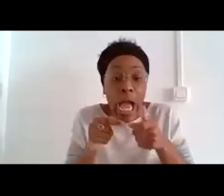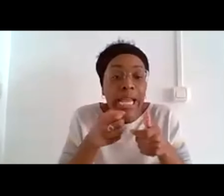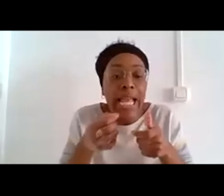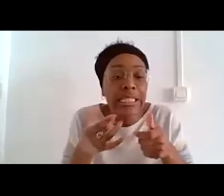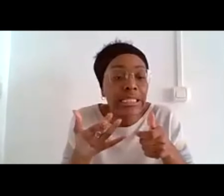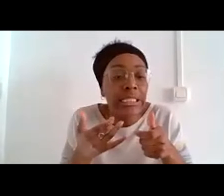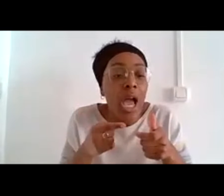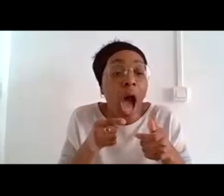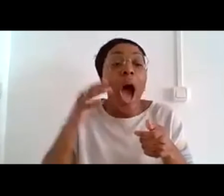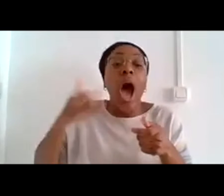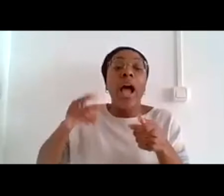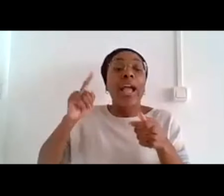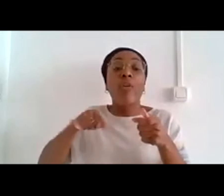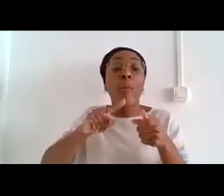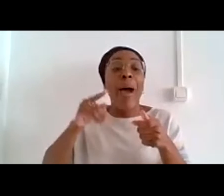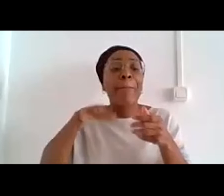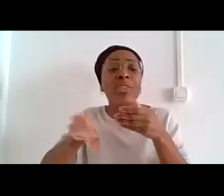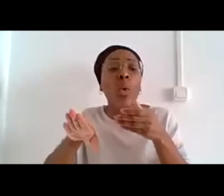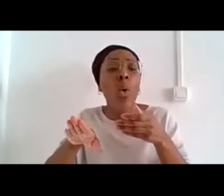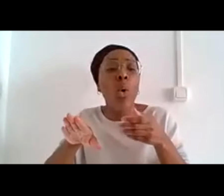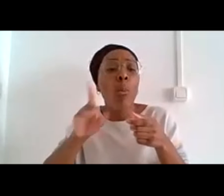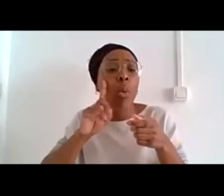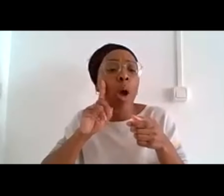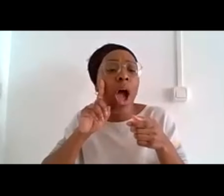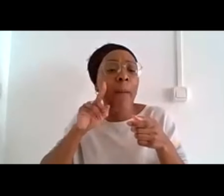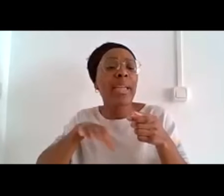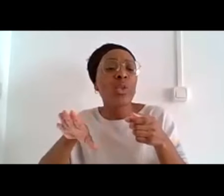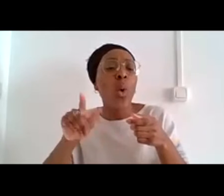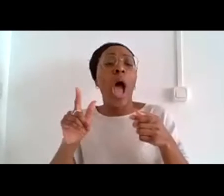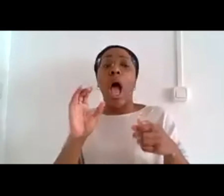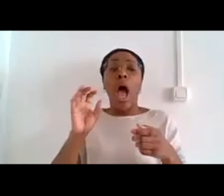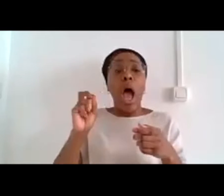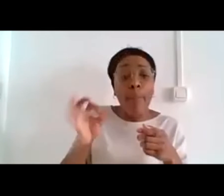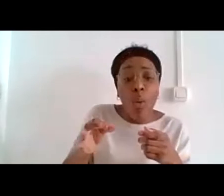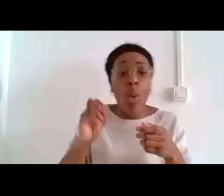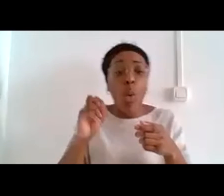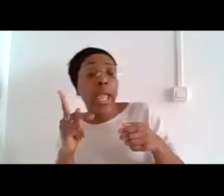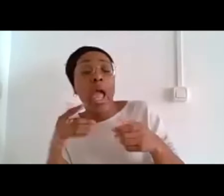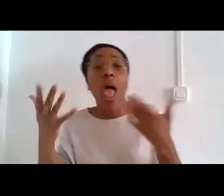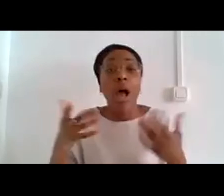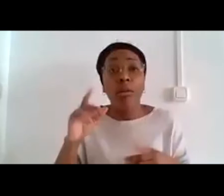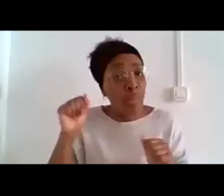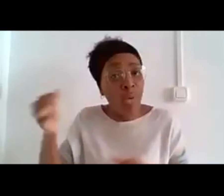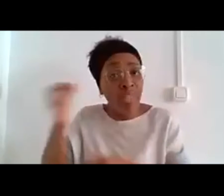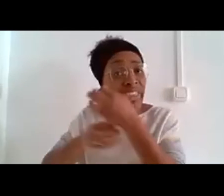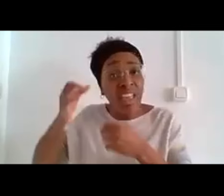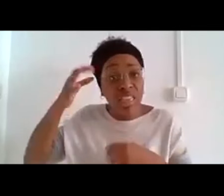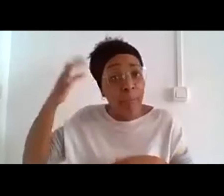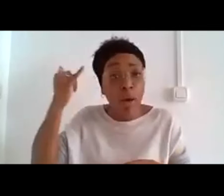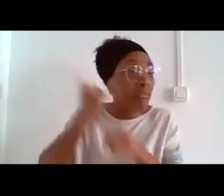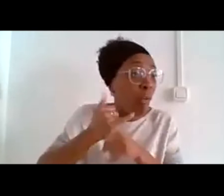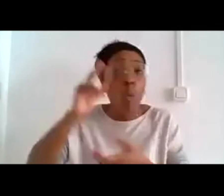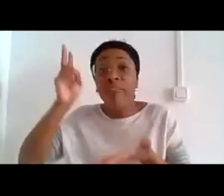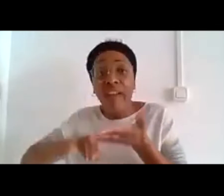comme quoi, ah, il fallait pas prendre le métro aujourd'hui, parce que dans le métro, il y a ceci, il y a cela». Alors que ça peut être vrai, ça peut être faux, mais en tous les cas,